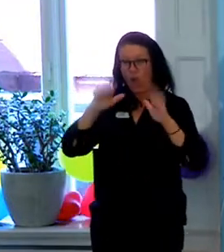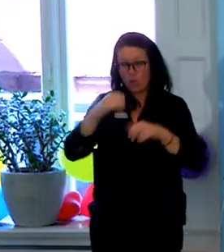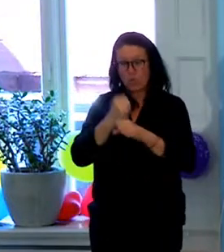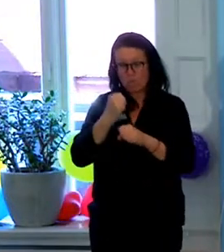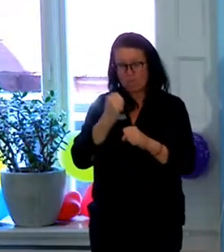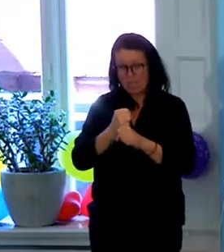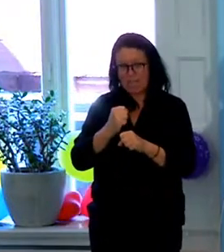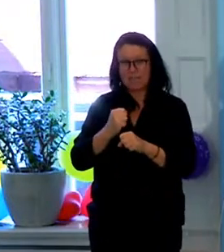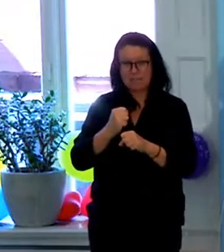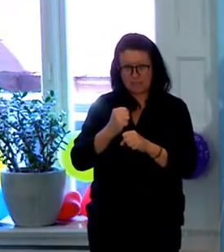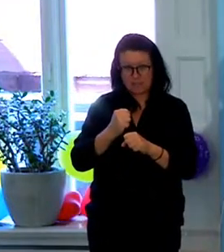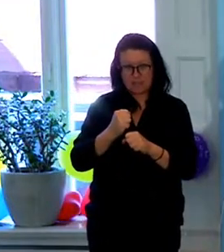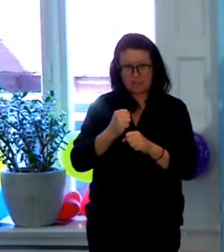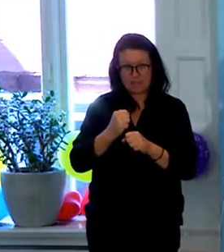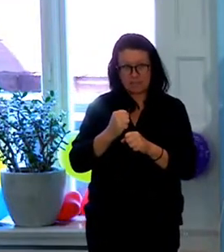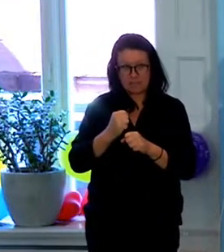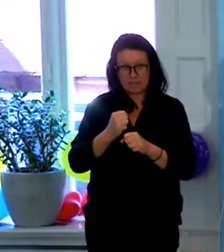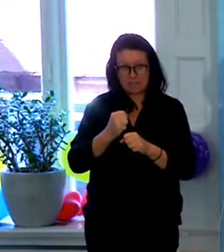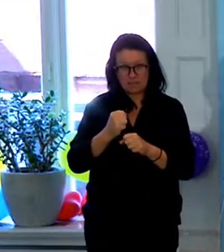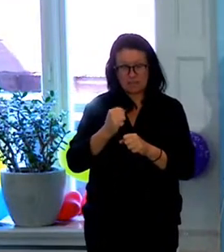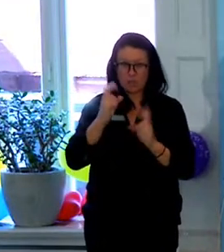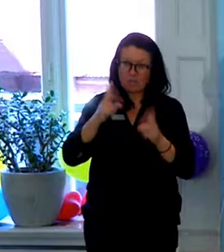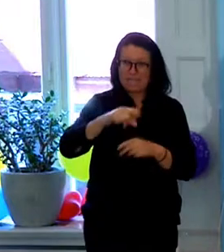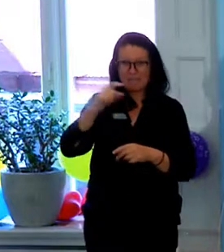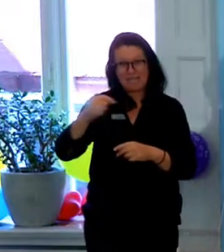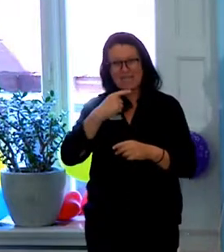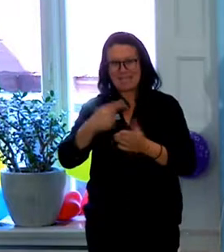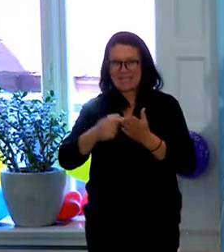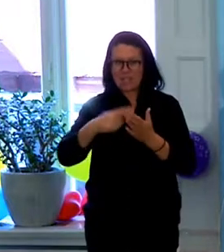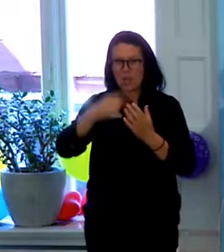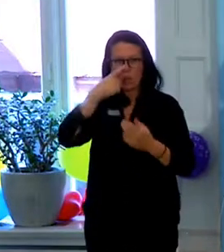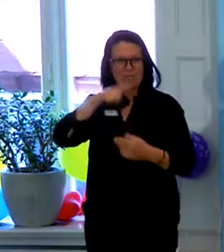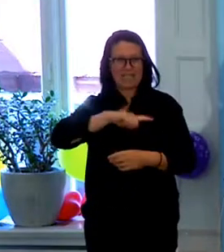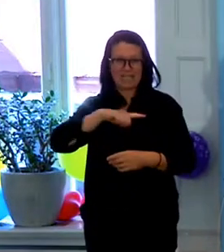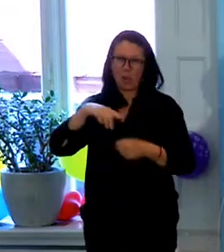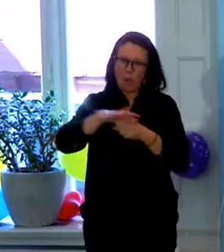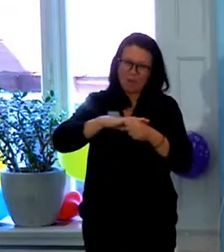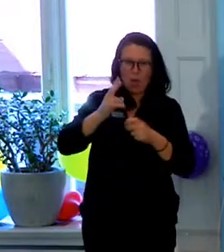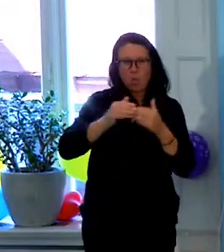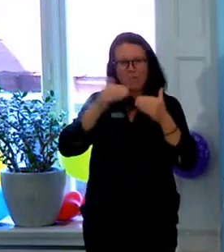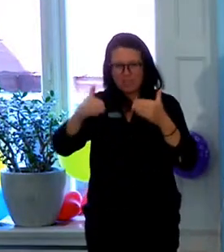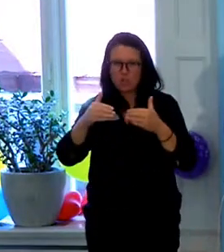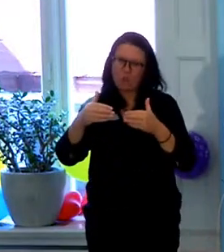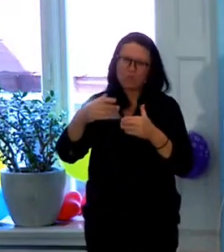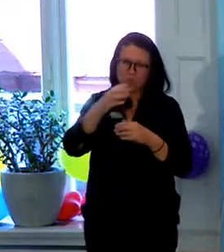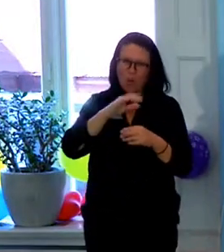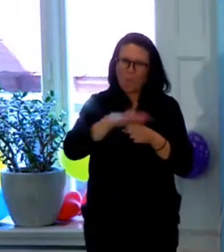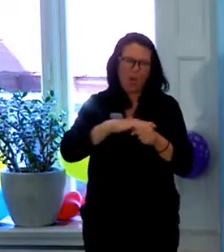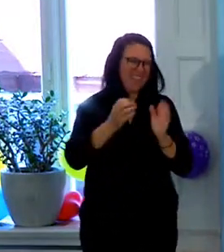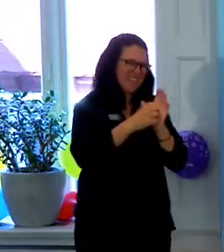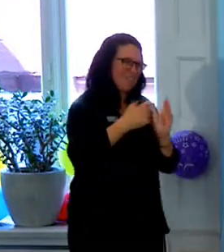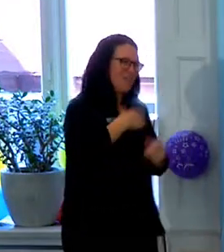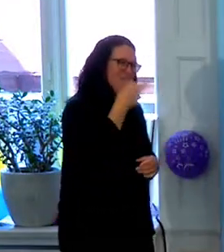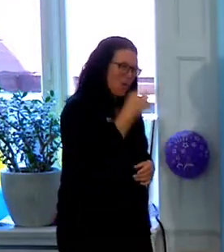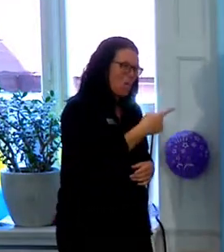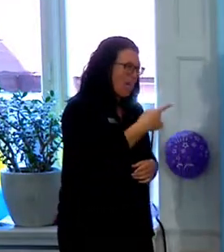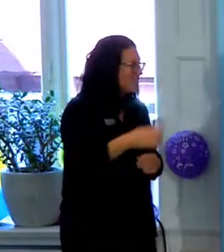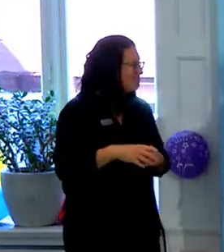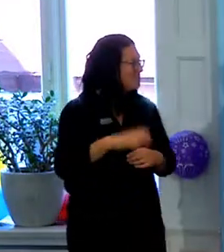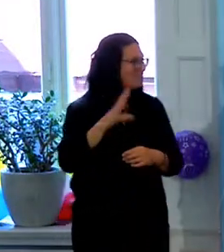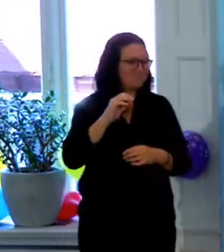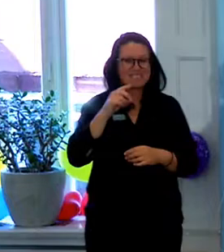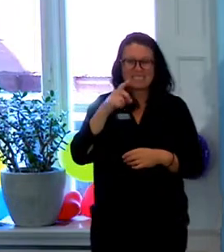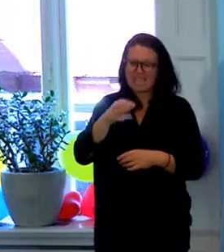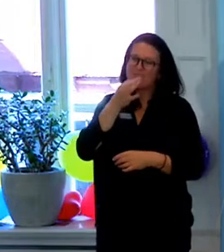i det som ibland kallas för utsatta områden eller utanförskapsområden. Det är därför jag frågar. Så det här är ju